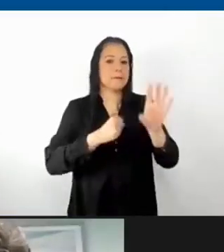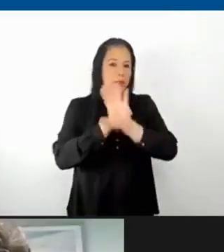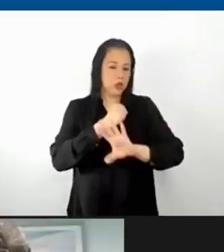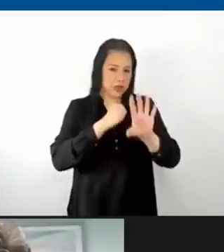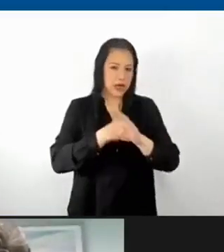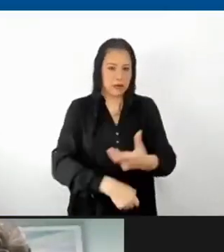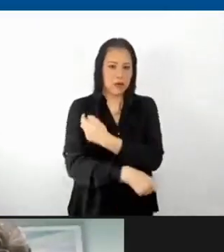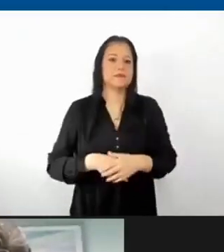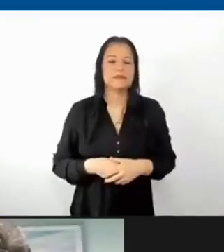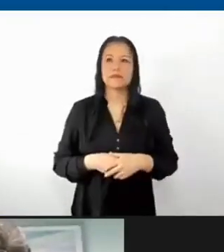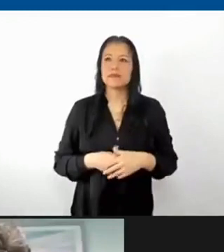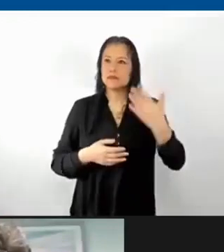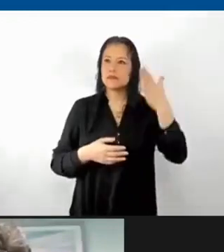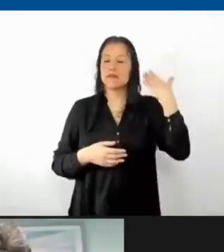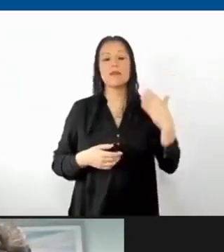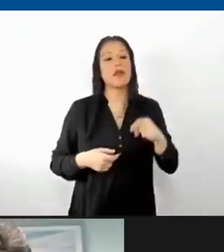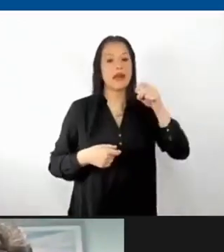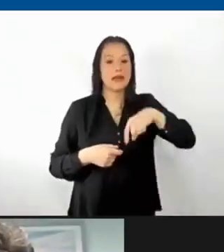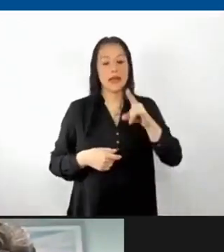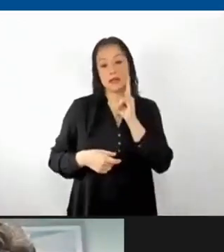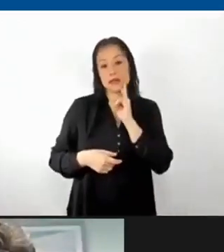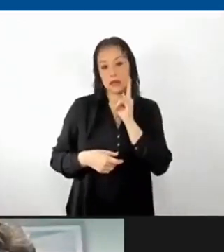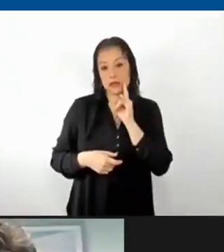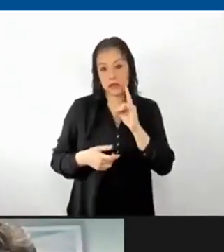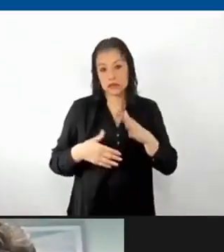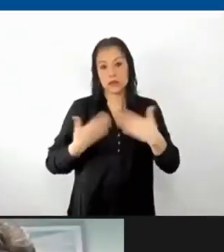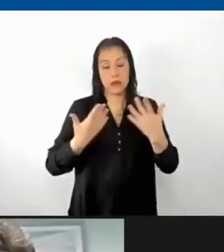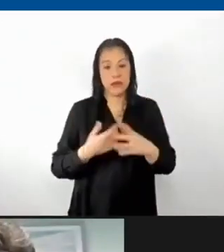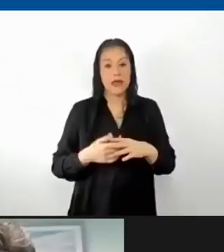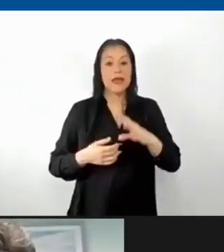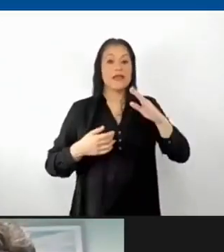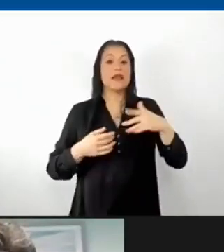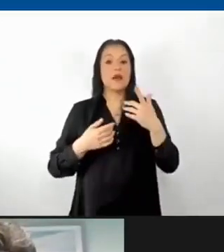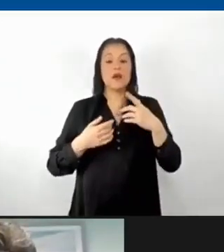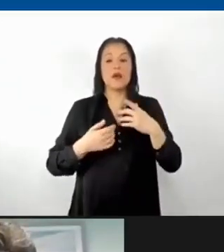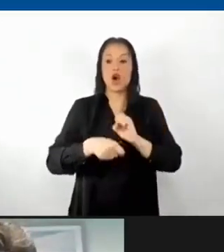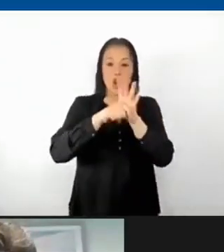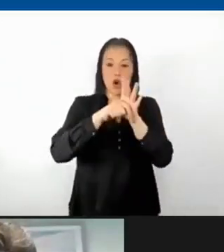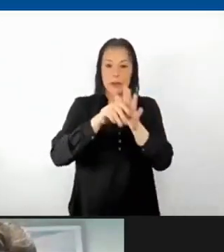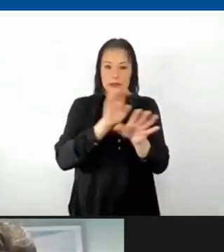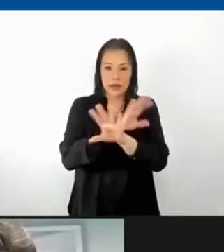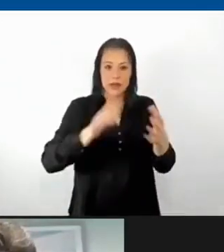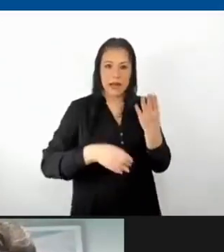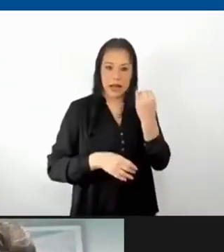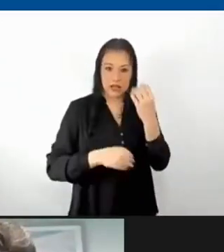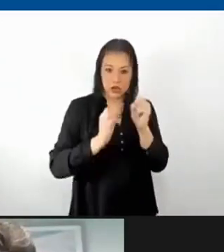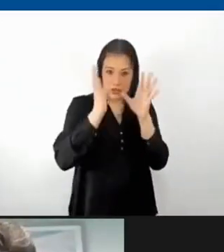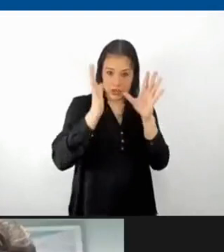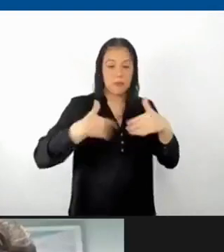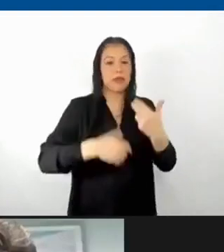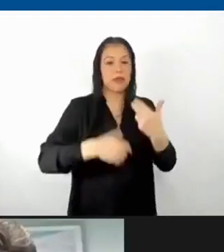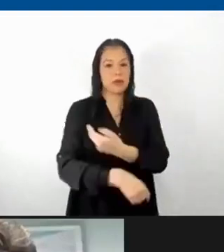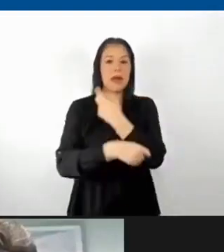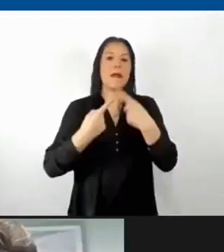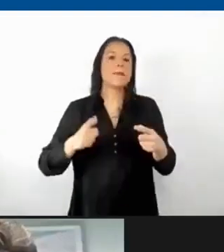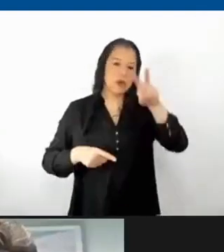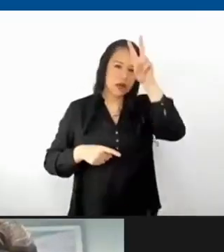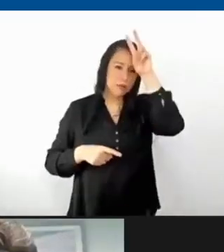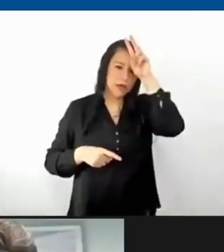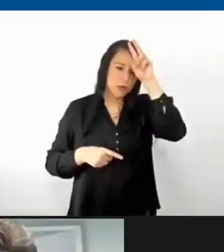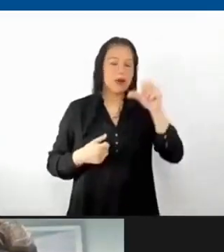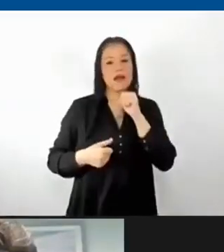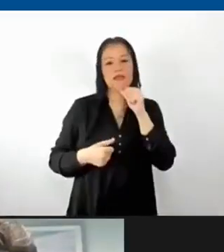Lo dijimos hace un momentito, aquí en Estados Unidos ya se puede vacunar desde el día 14 de que superó la enfermedad, pero en el Perú parece que por la